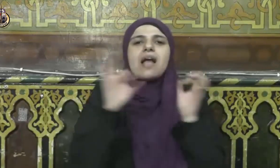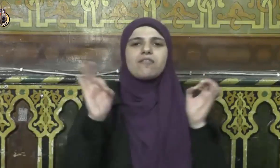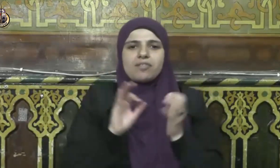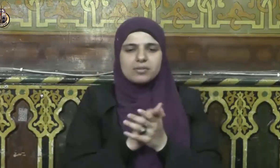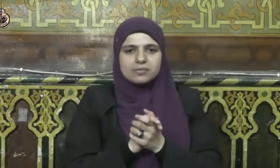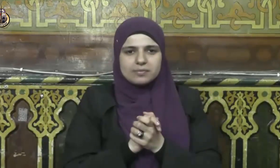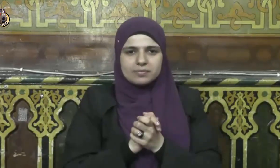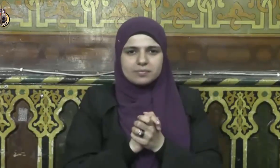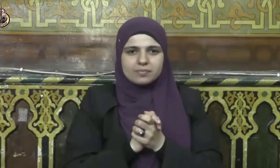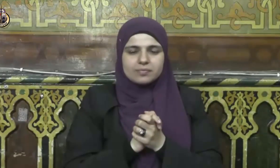كافة.